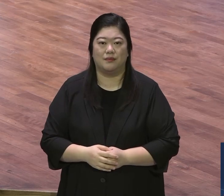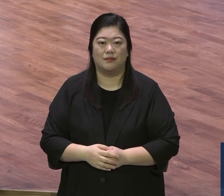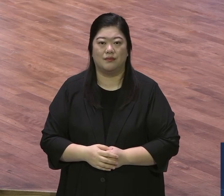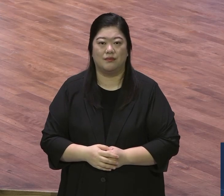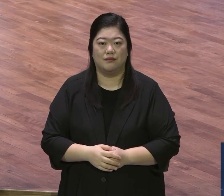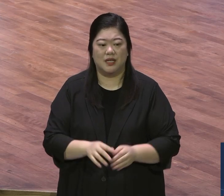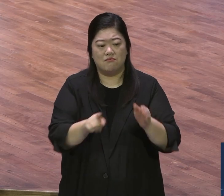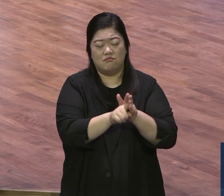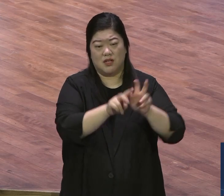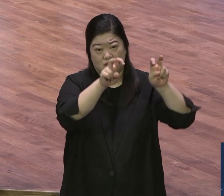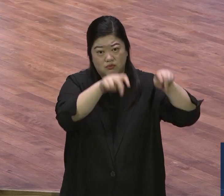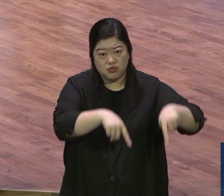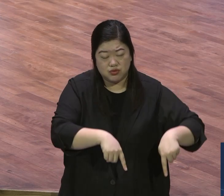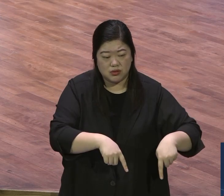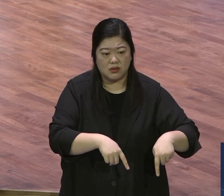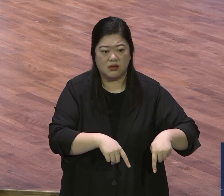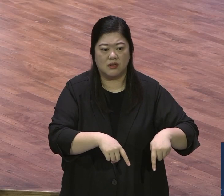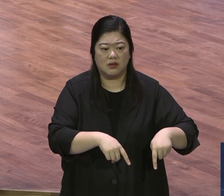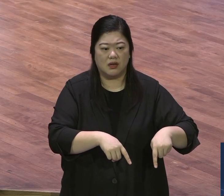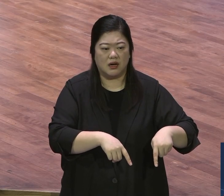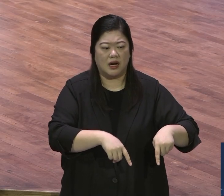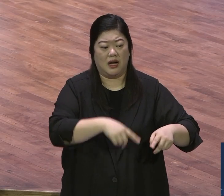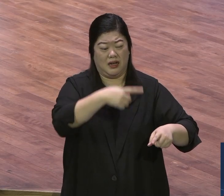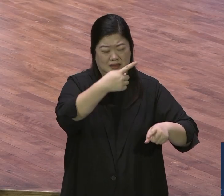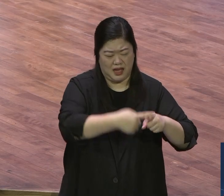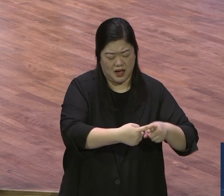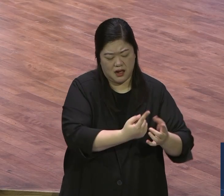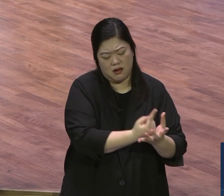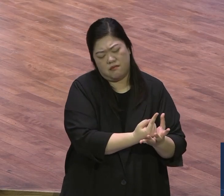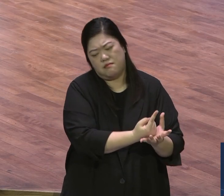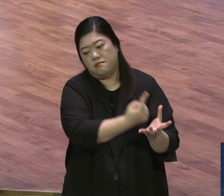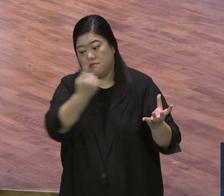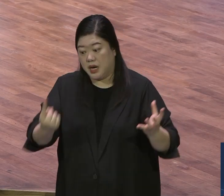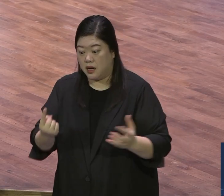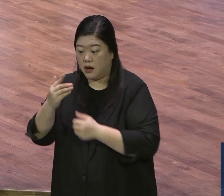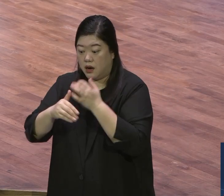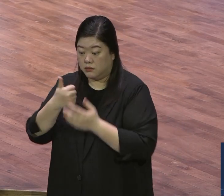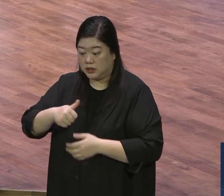상태에서 저주에서 빠져나온 그 감격이 있는 사람은 어렵지 않습니다